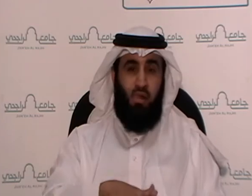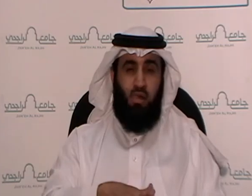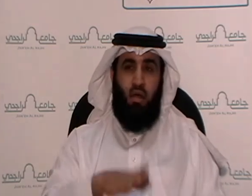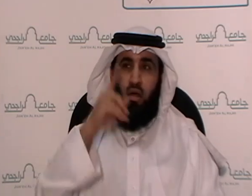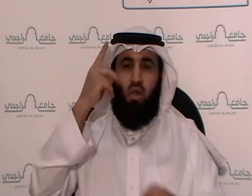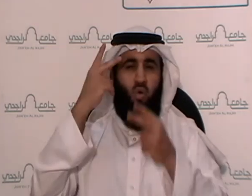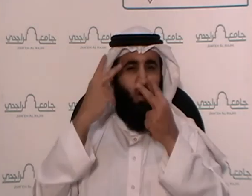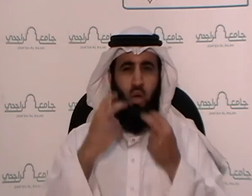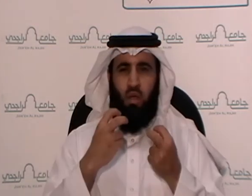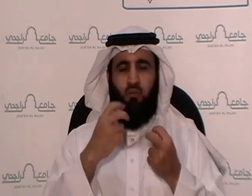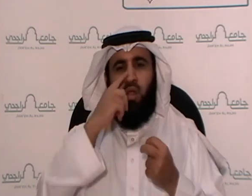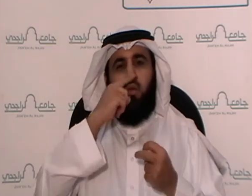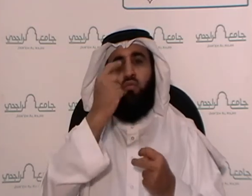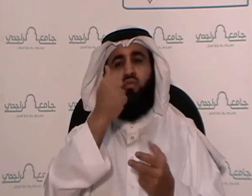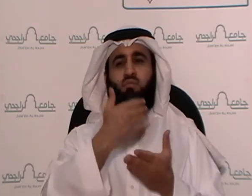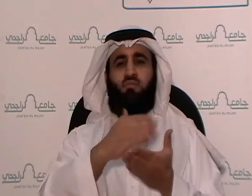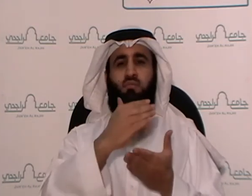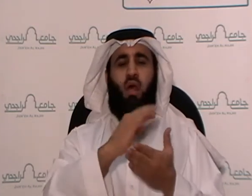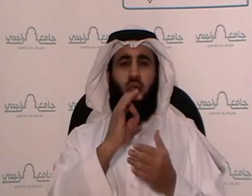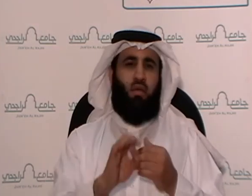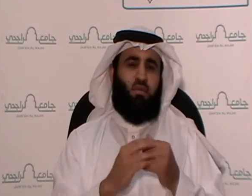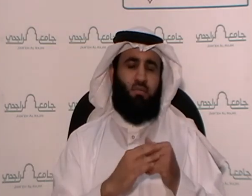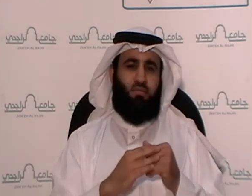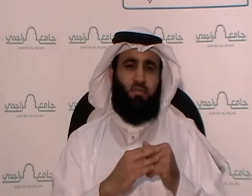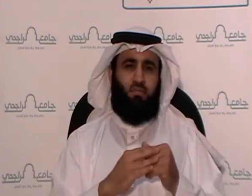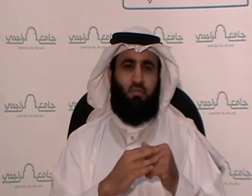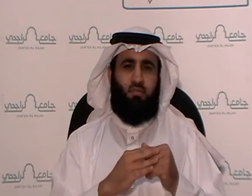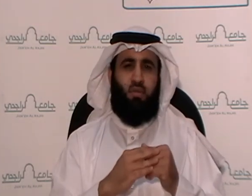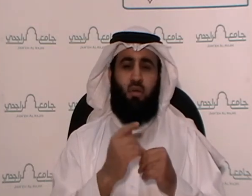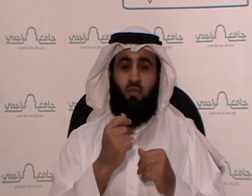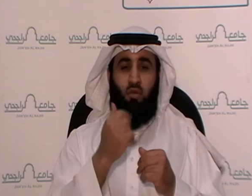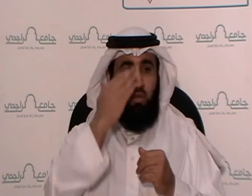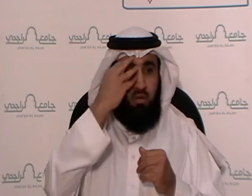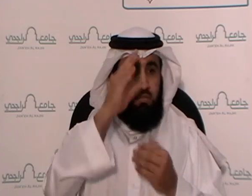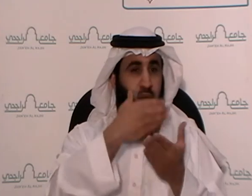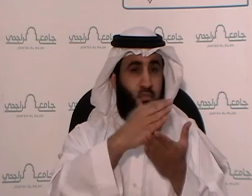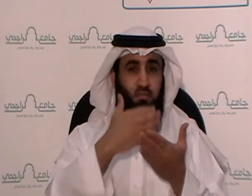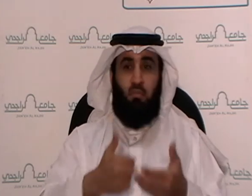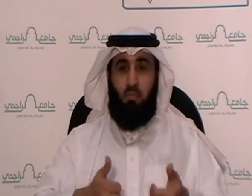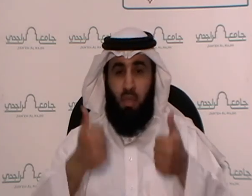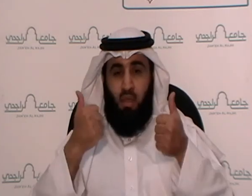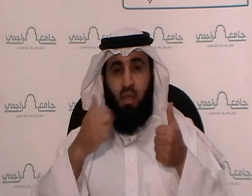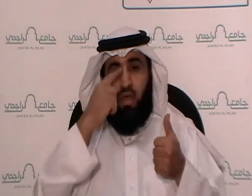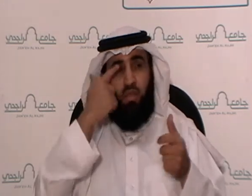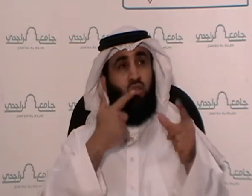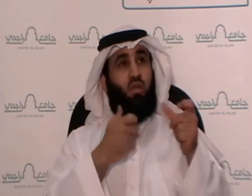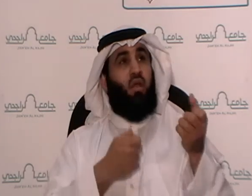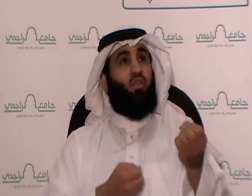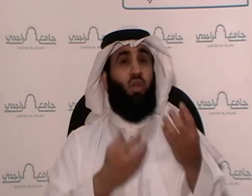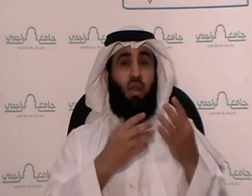السارق لا تغفر جريمته ولو قتل في سبيل الله عز وجل،